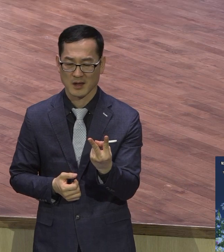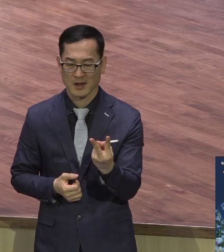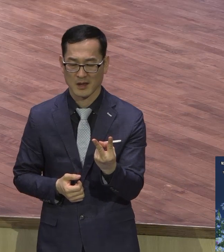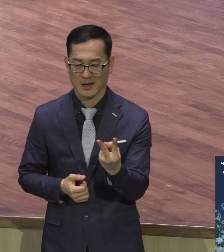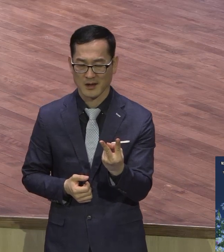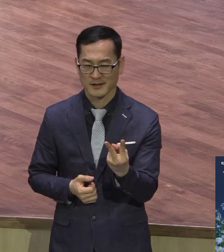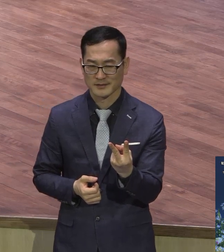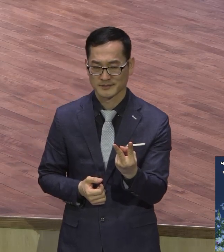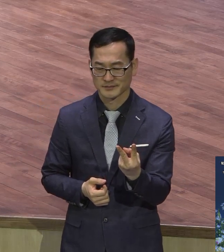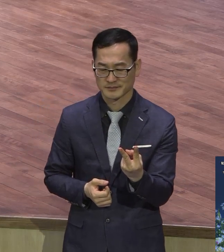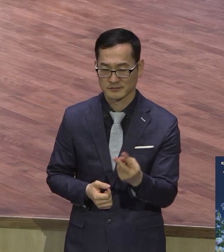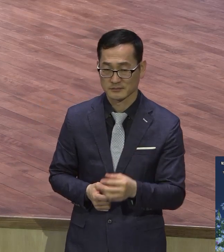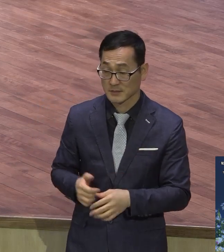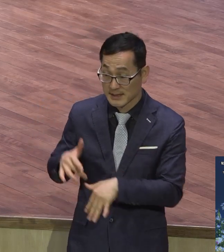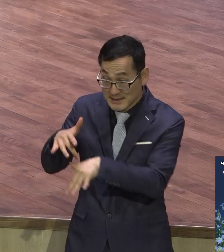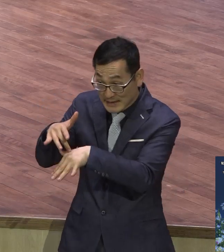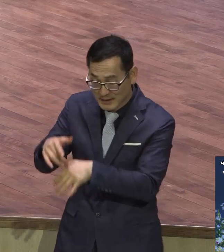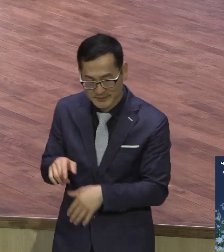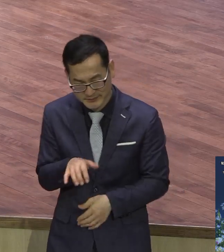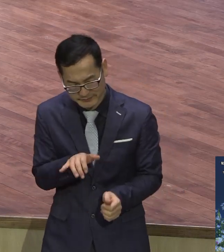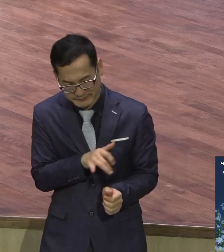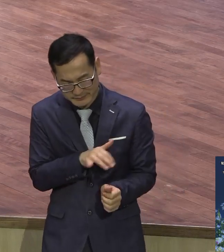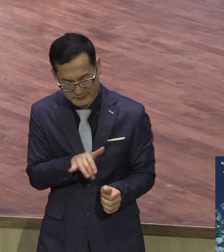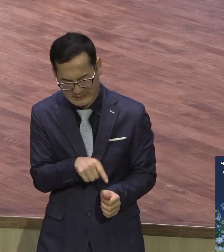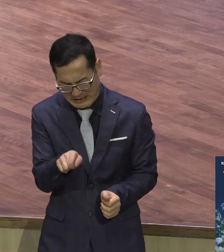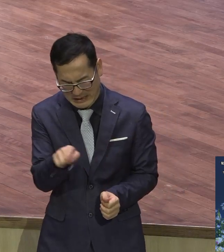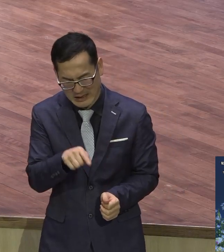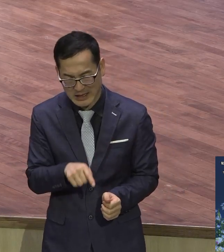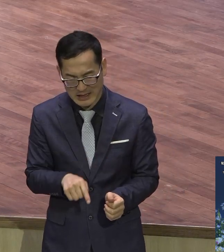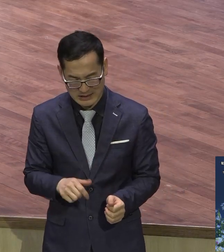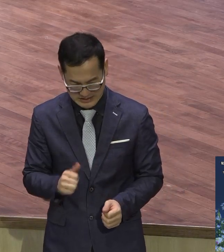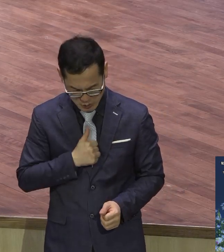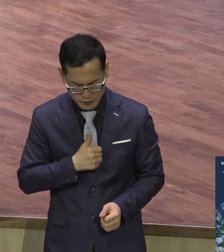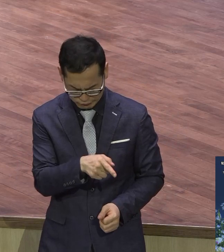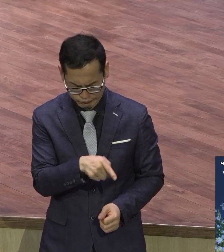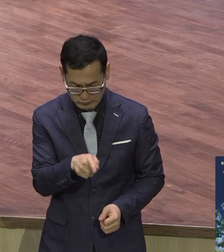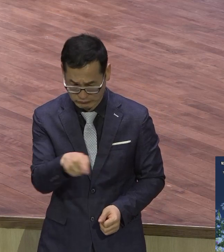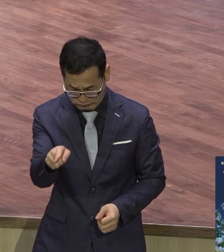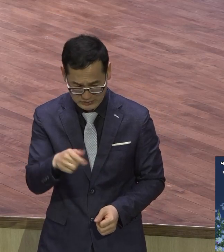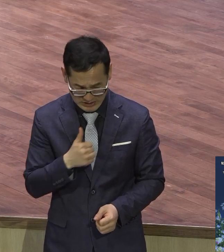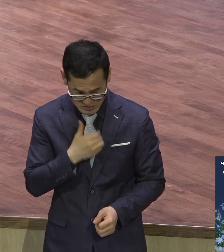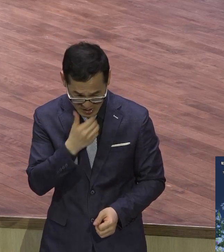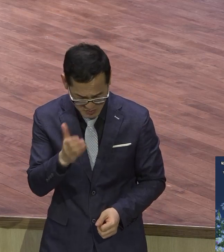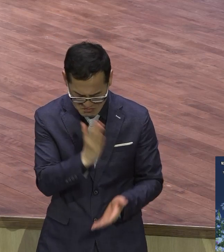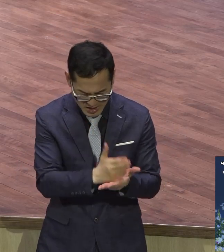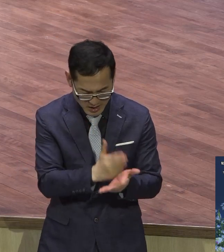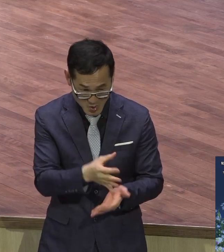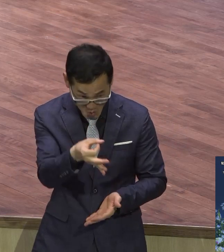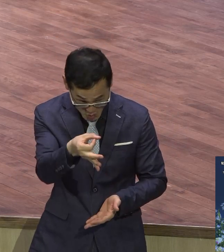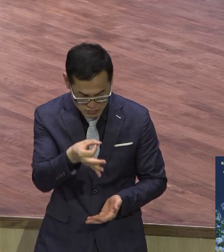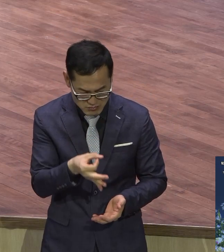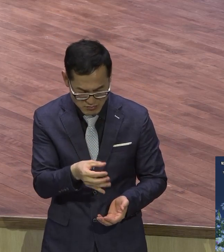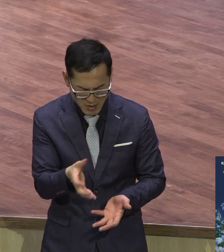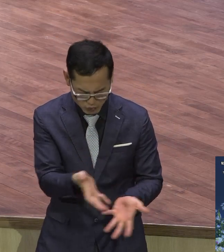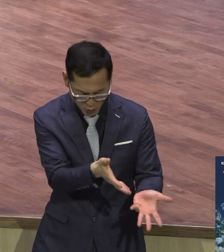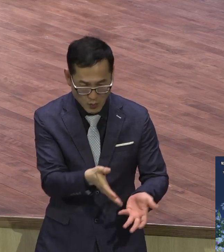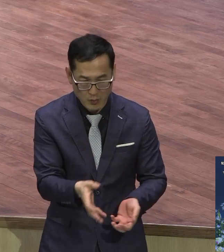사단이 교인들. 또 여러분처럼 보험이 확실한 사람들. 물질, 자돈심.